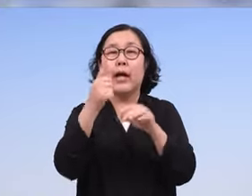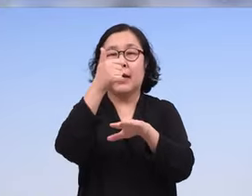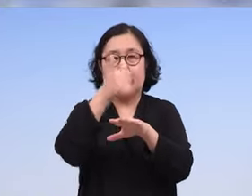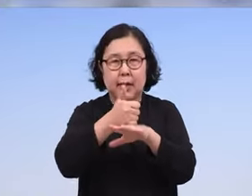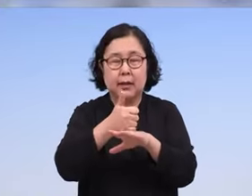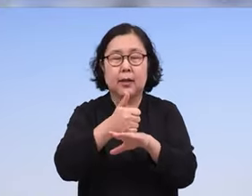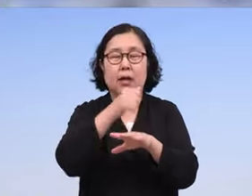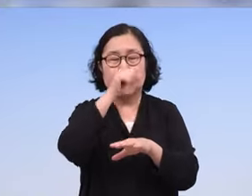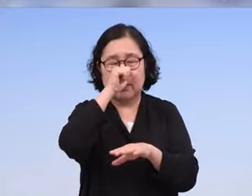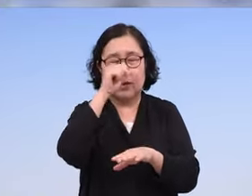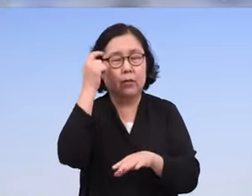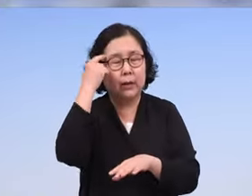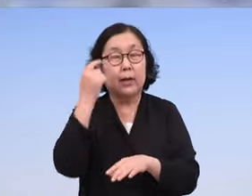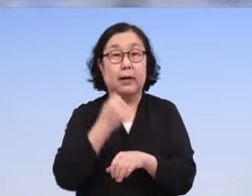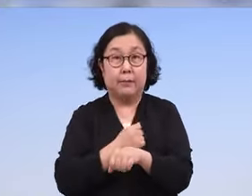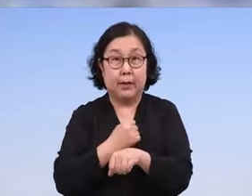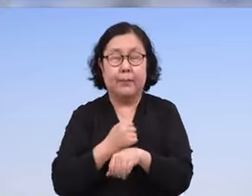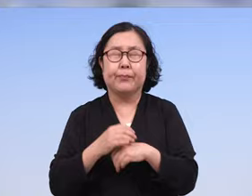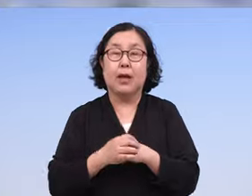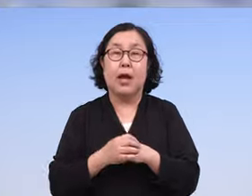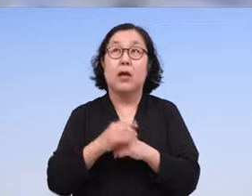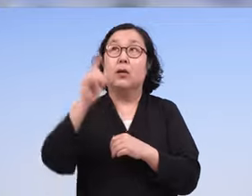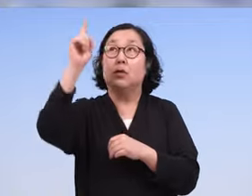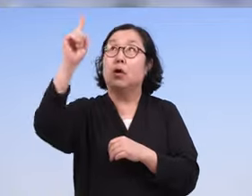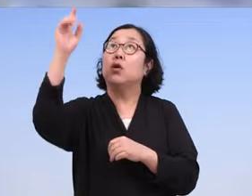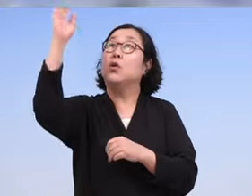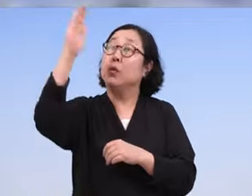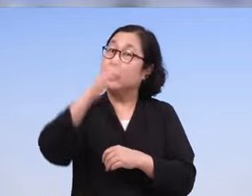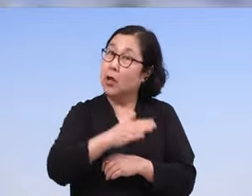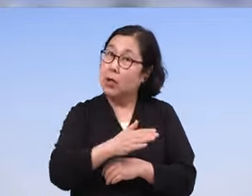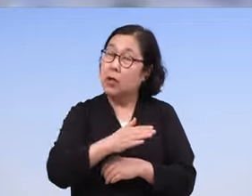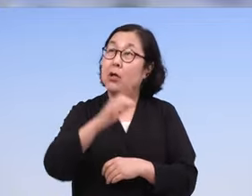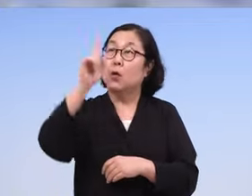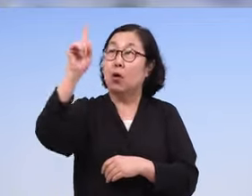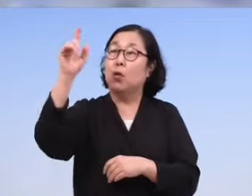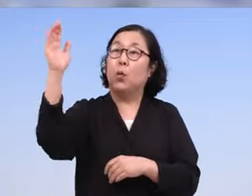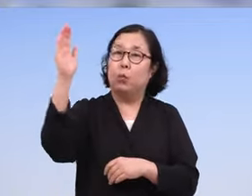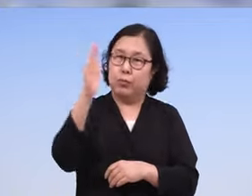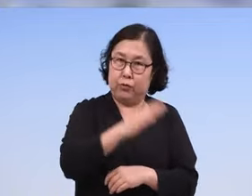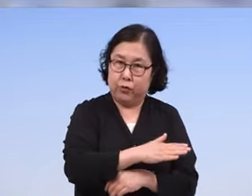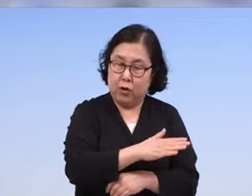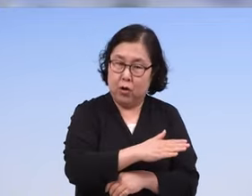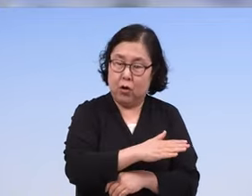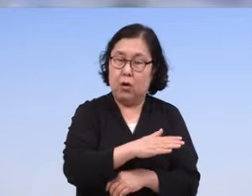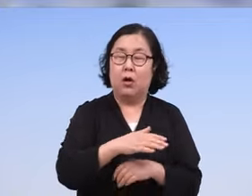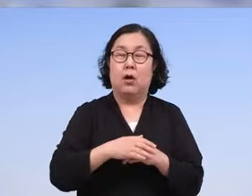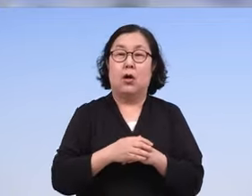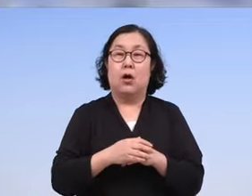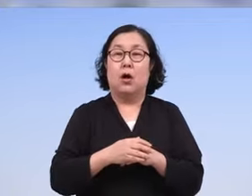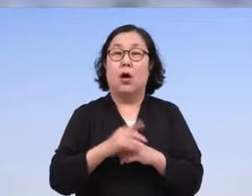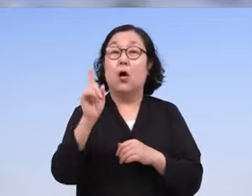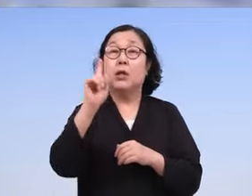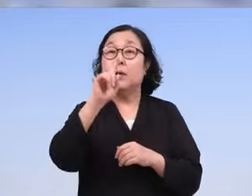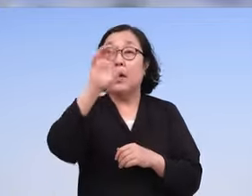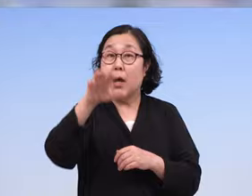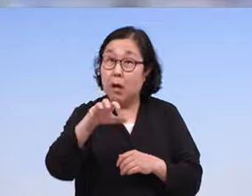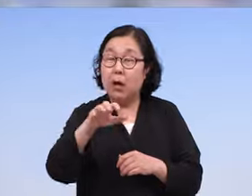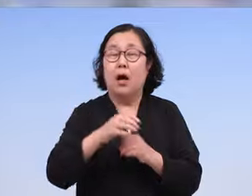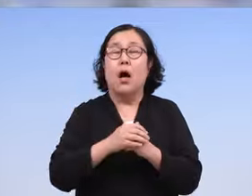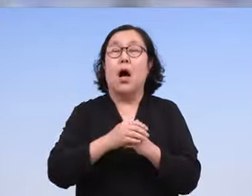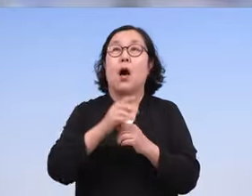참 의미가 있다고 생각을 합니다. 왜냐하니까 저리로서, 이거 거기로부터거든요.